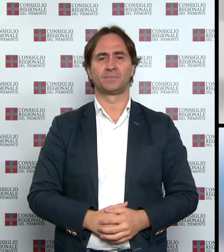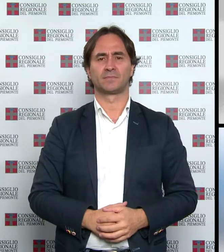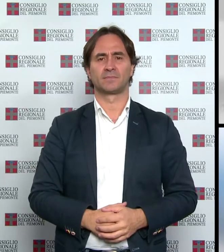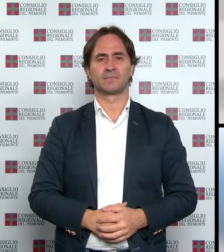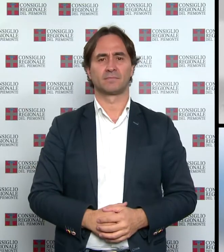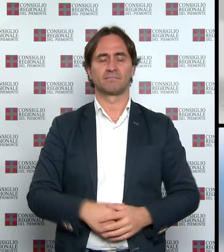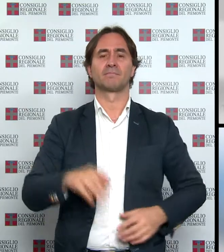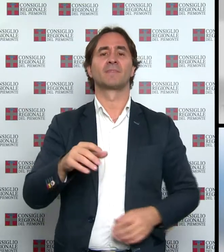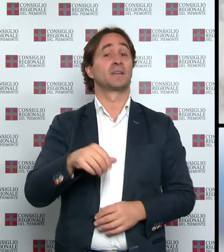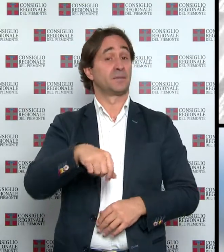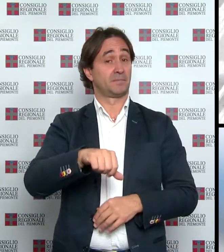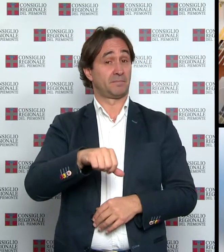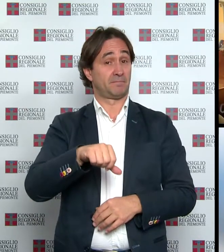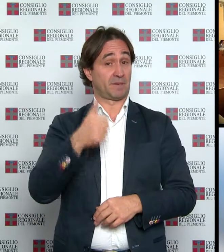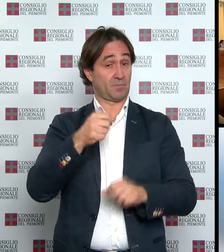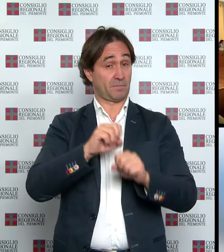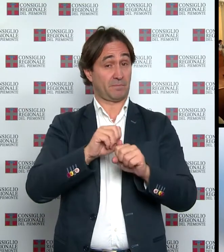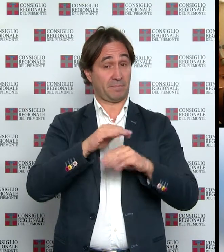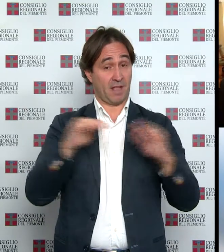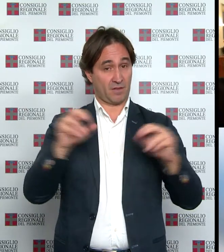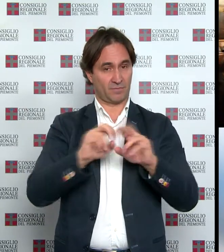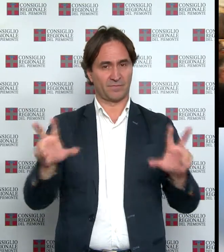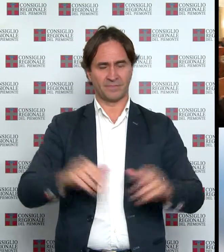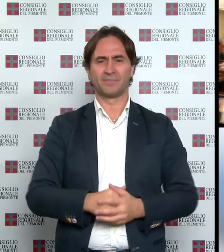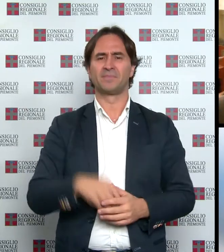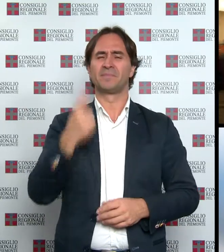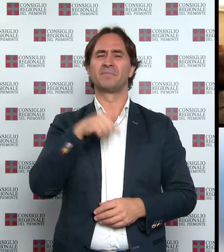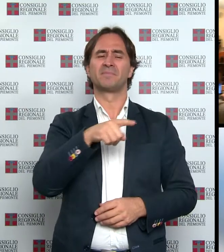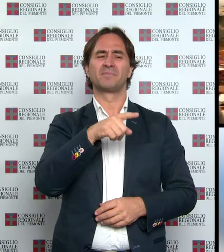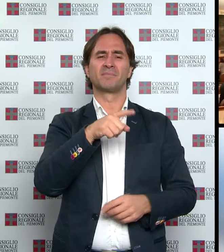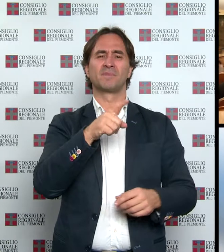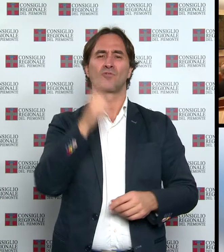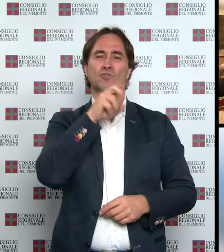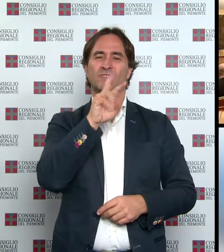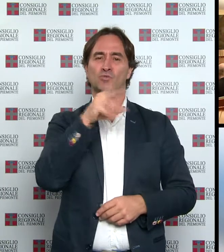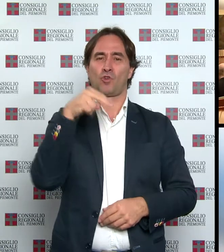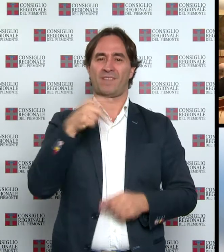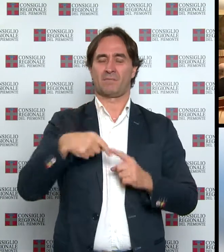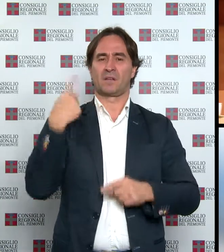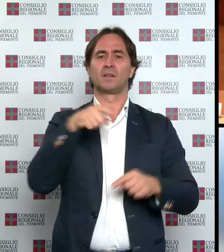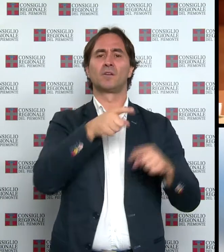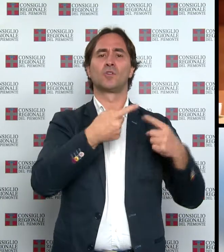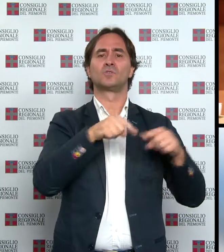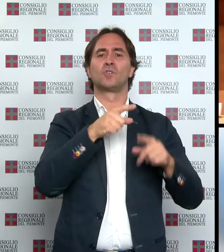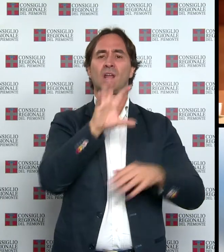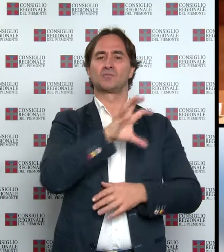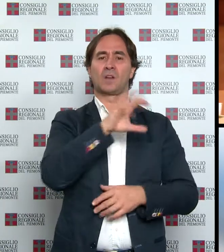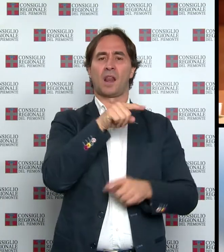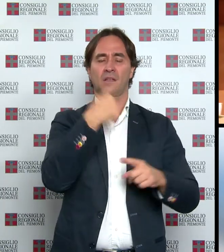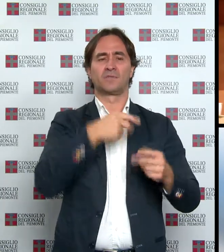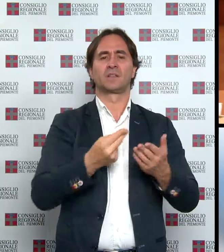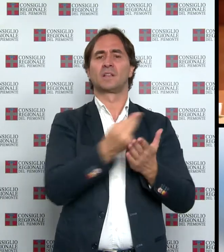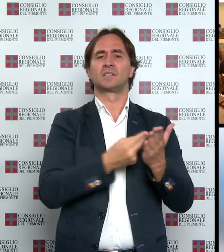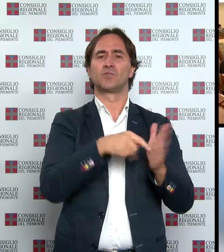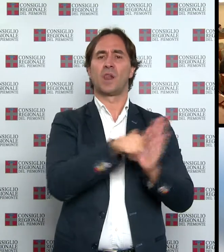In primo piano. Nella seduta del 25 novembre, il Consiglio regionale ha iniziato l'esame del disegno di legge sull'assestamento